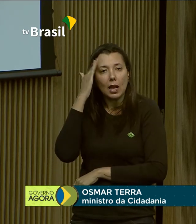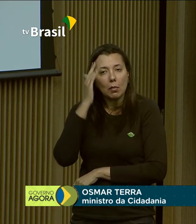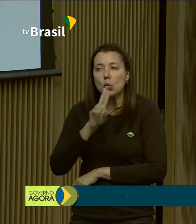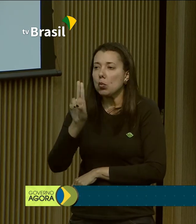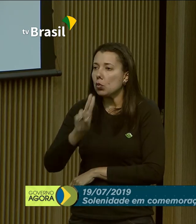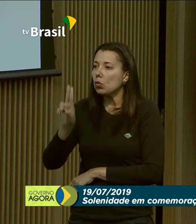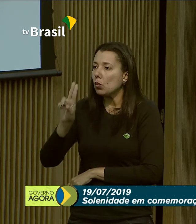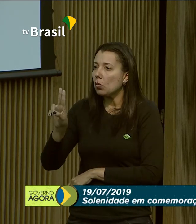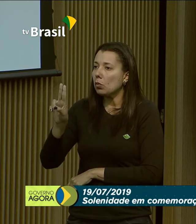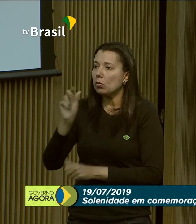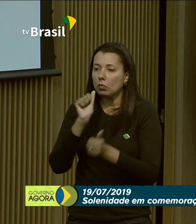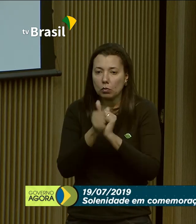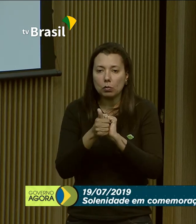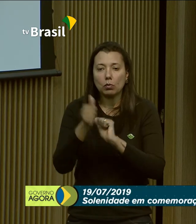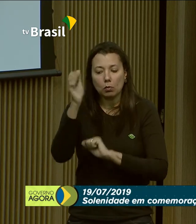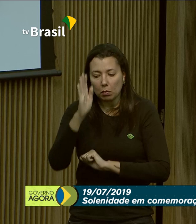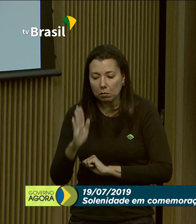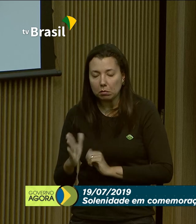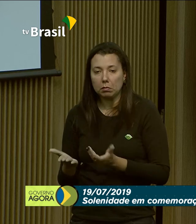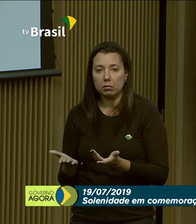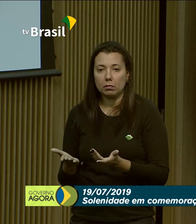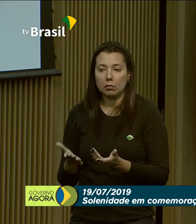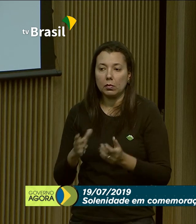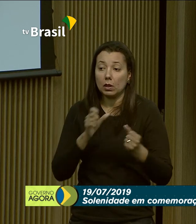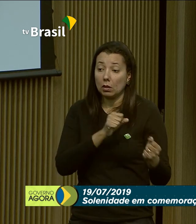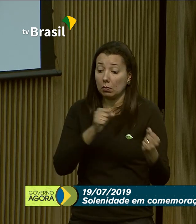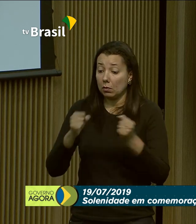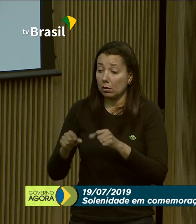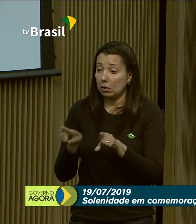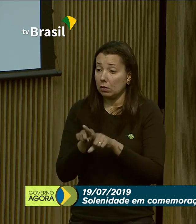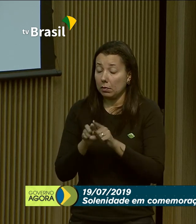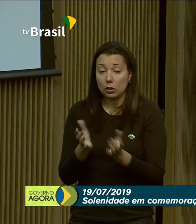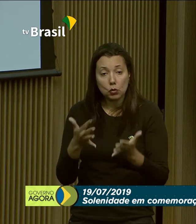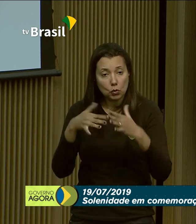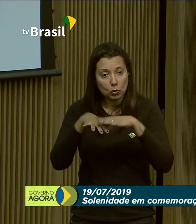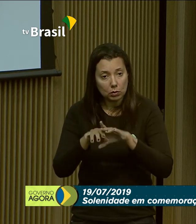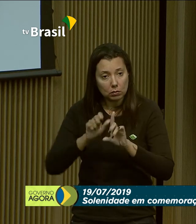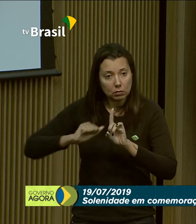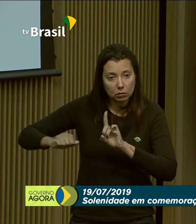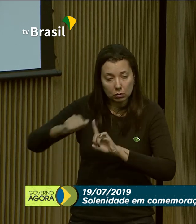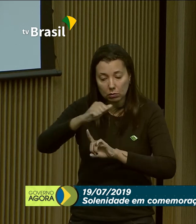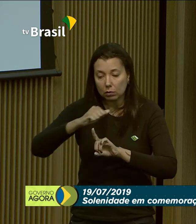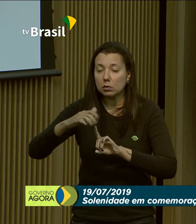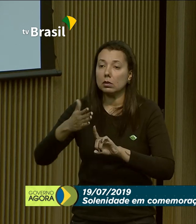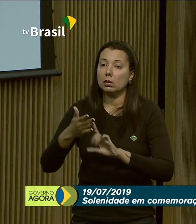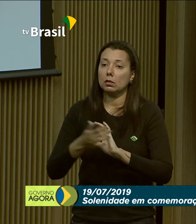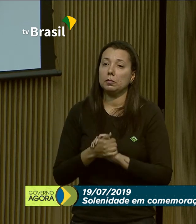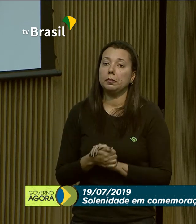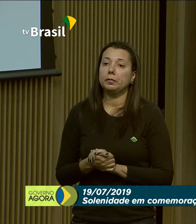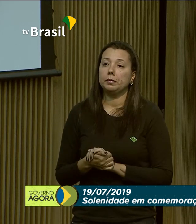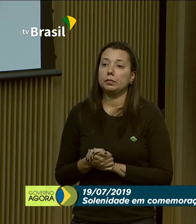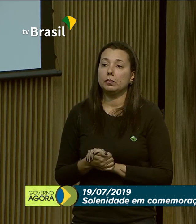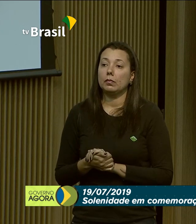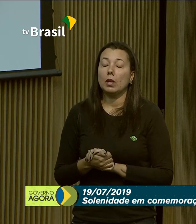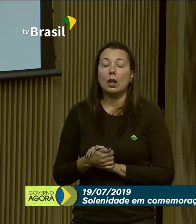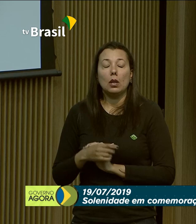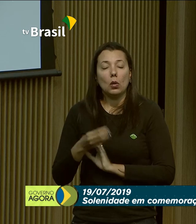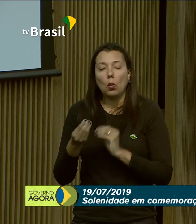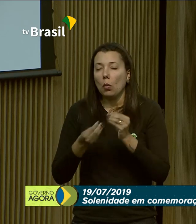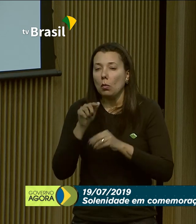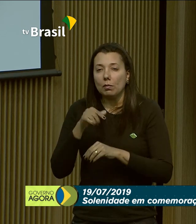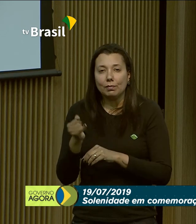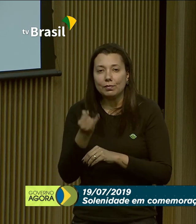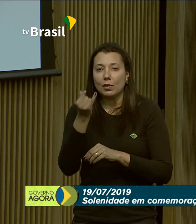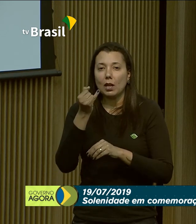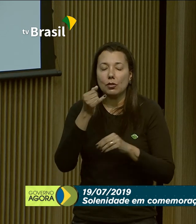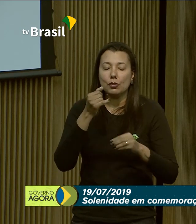de futebol do Brasil, né? E é um poderoso instrumento de inclusão social, presidente. E aí está a virtude dessa